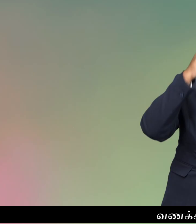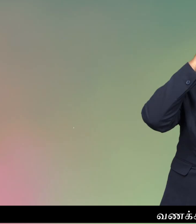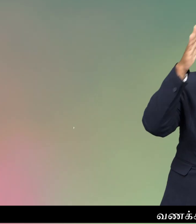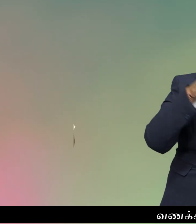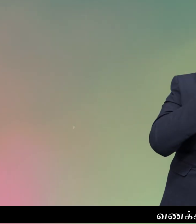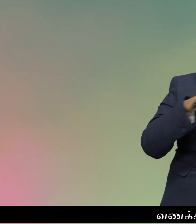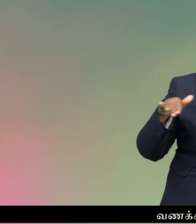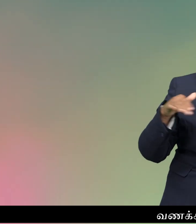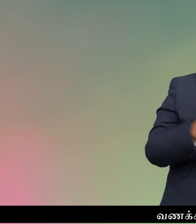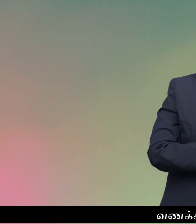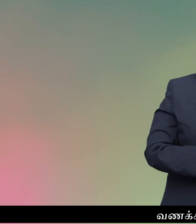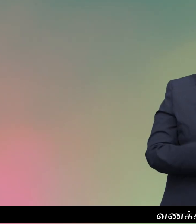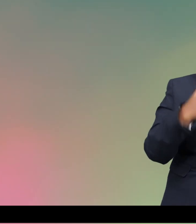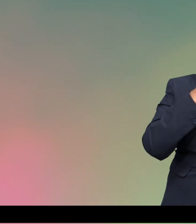வணக்கம் மாணவ செல்வங்களே,